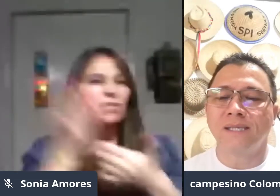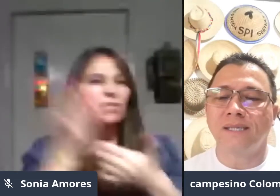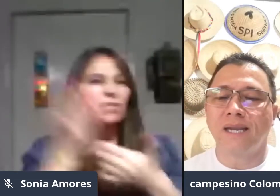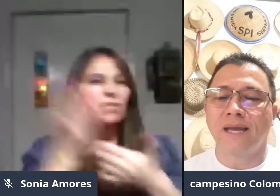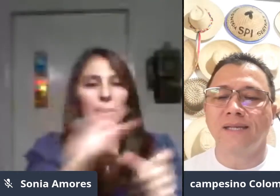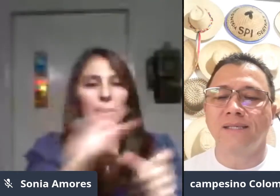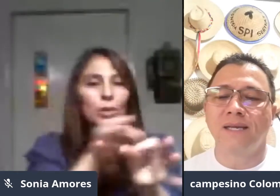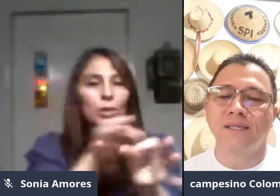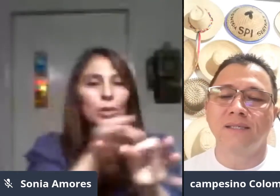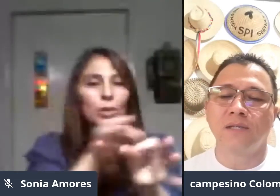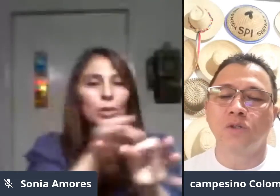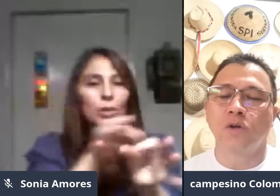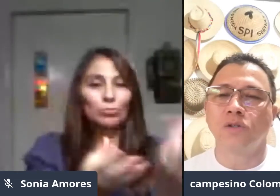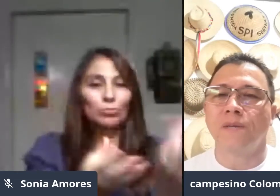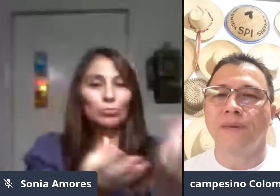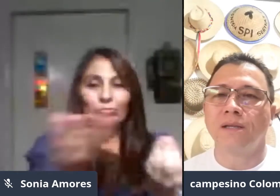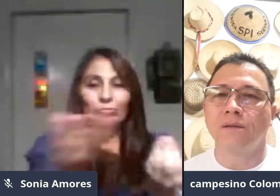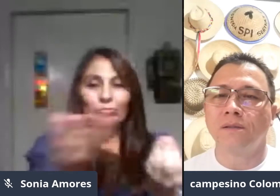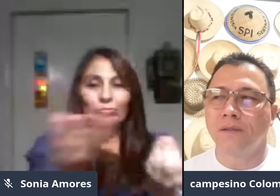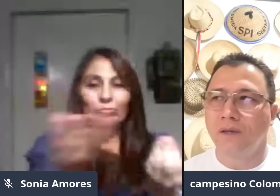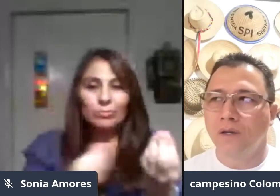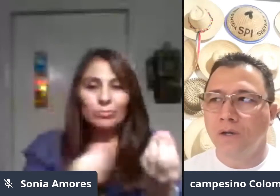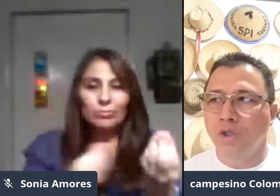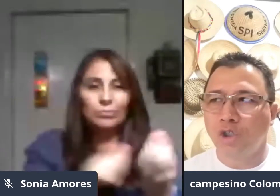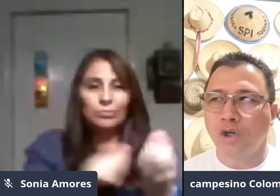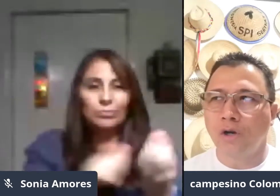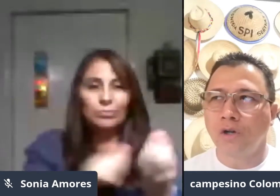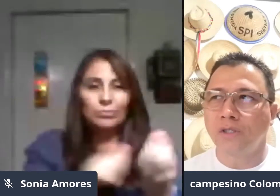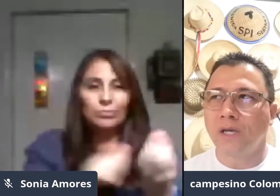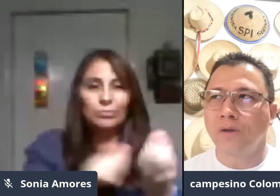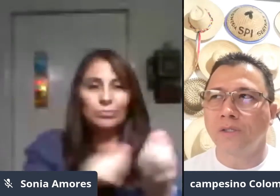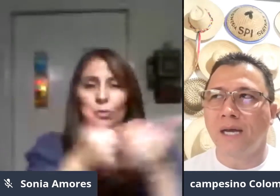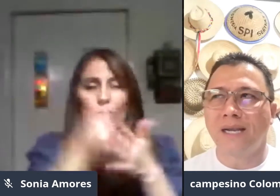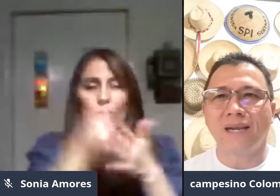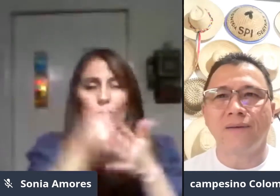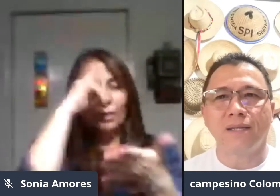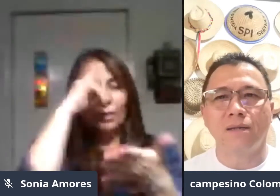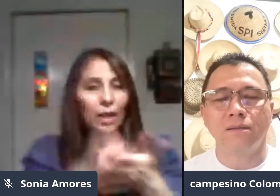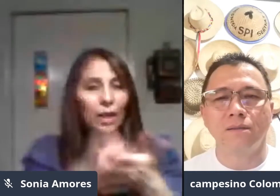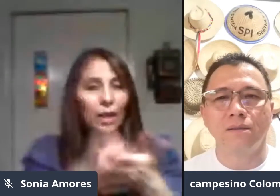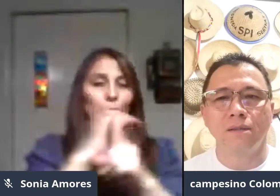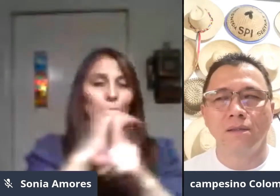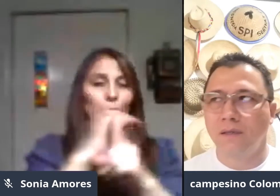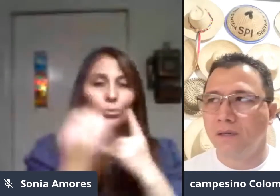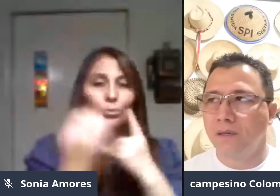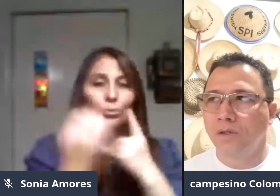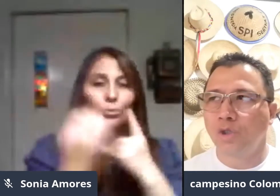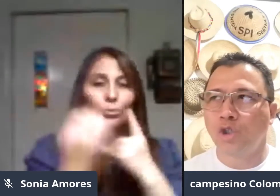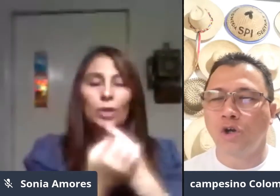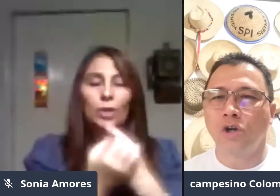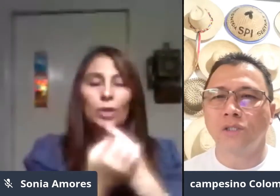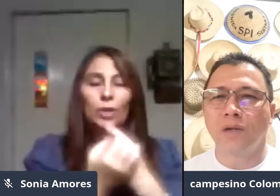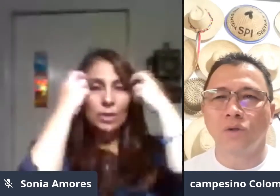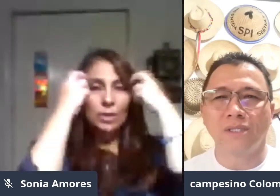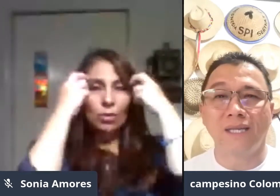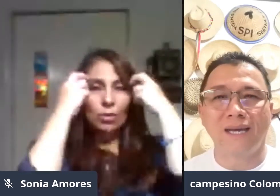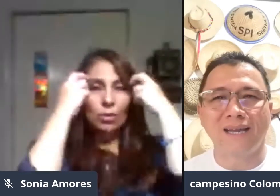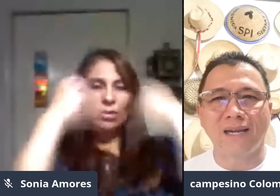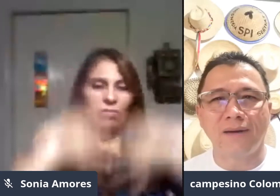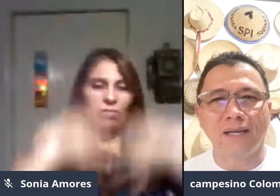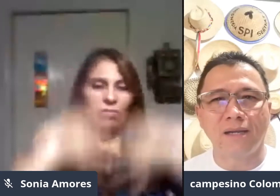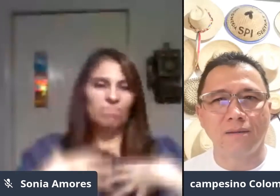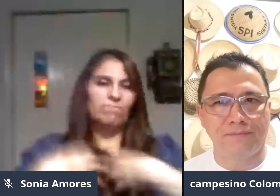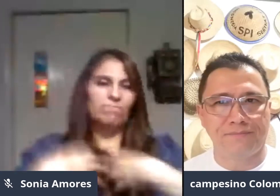culturas y esas creencias y esos conocimientos son los que nos han arrebatado, son los que nos